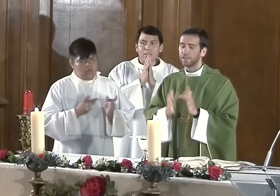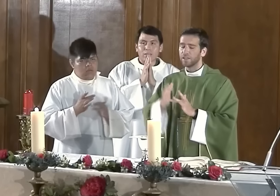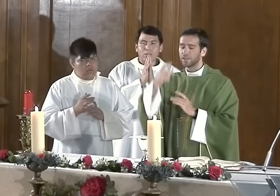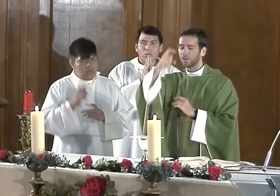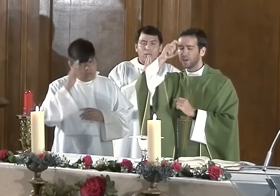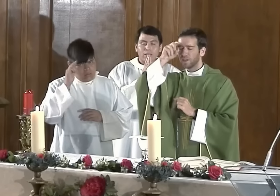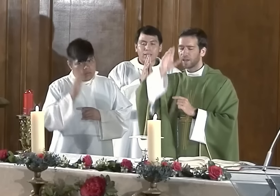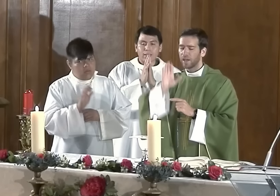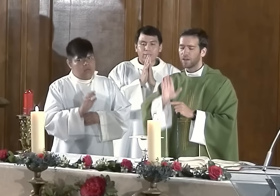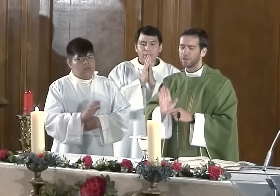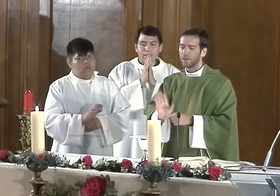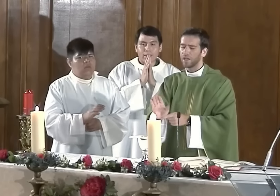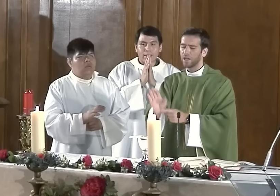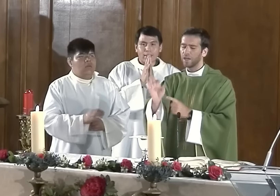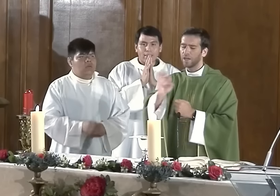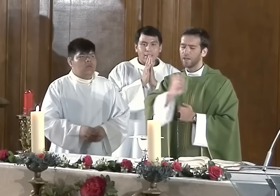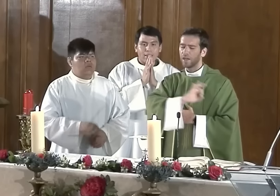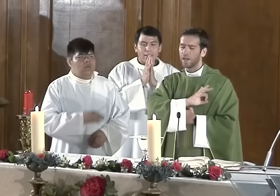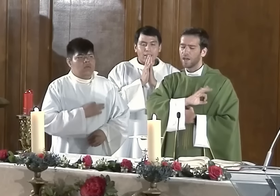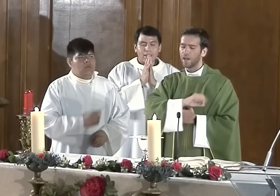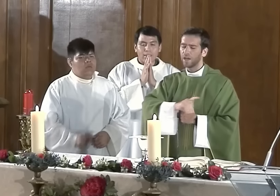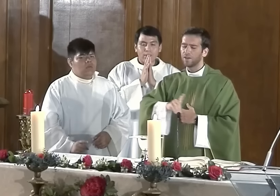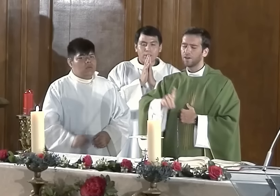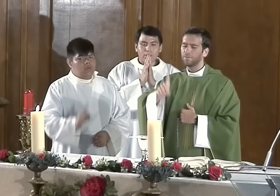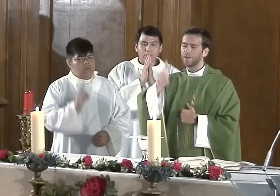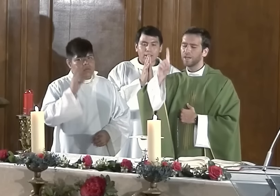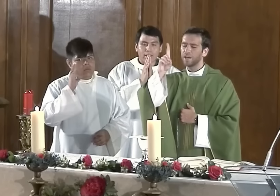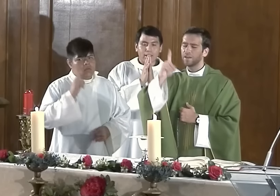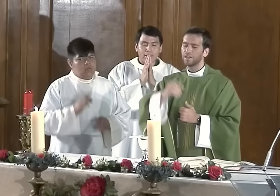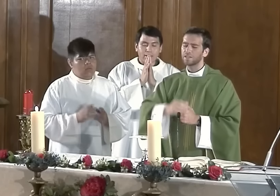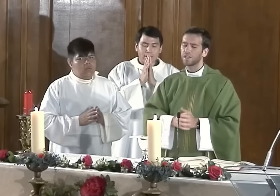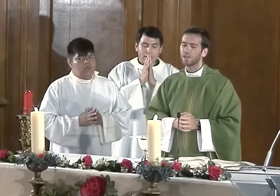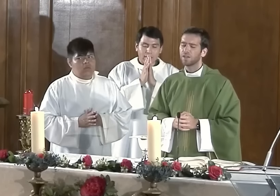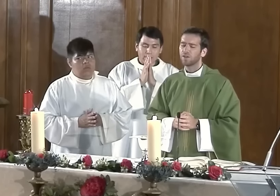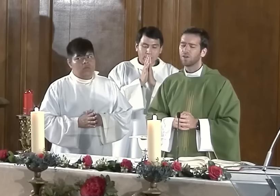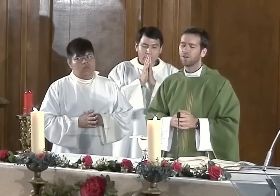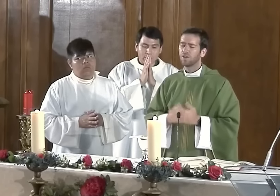Bendito el que viene en nombre del Señor.